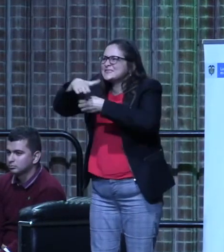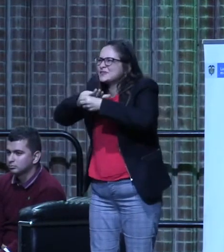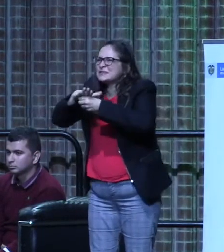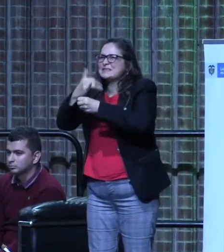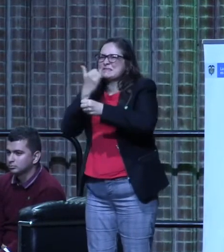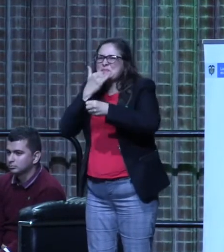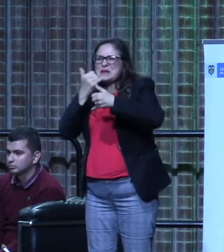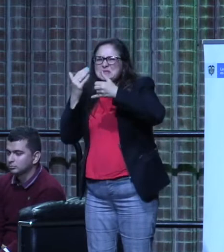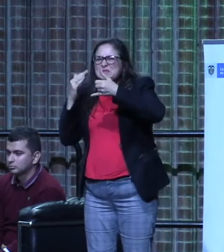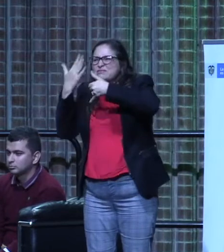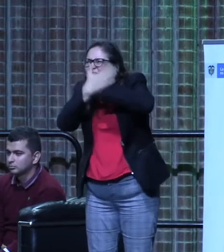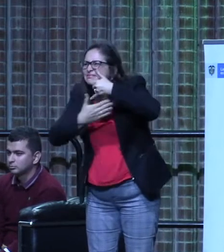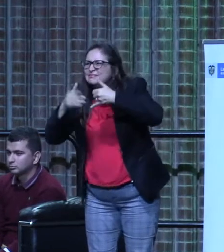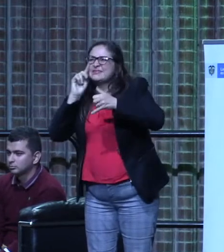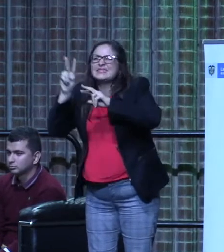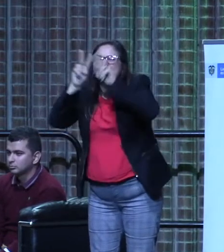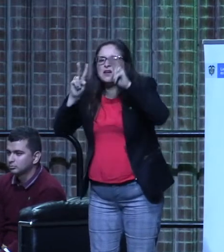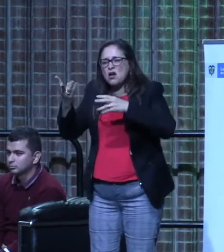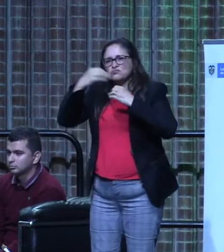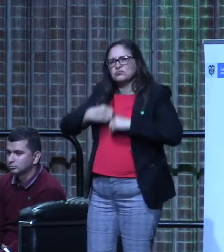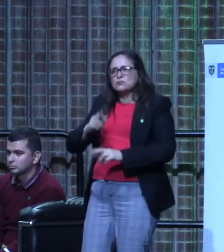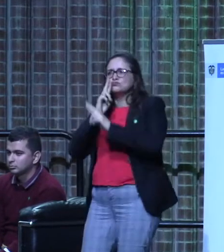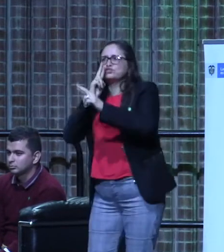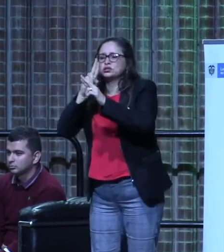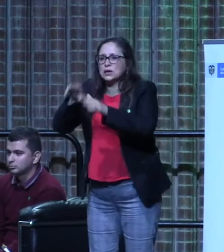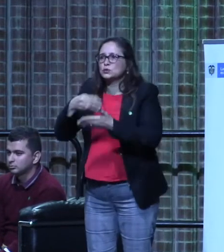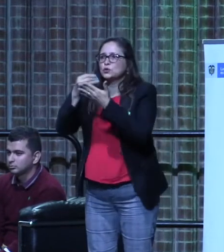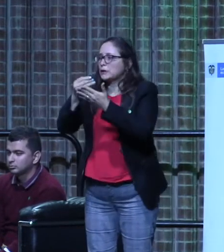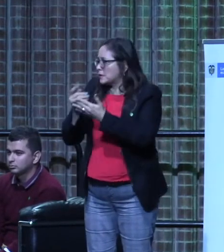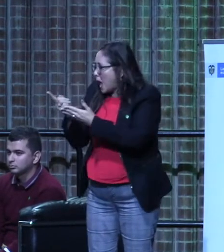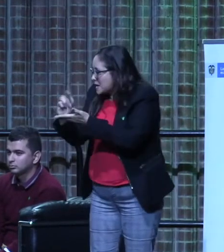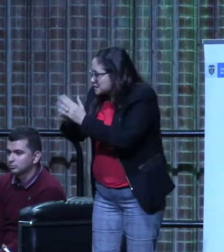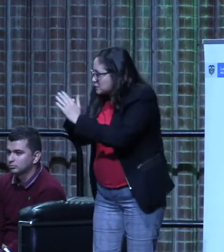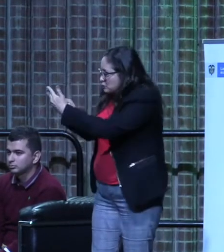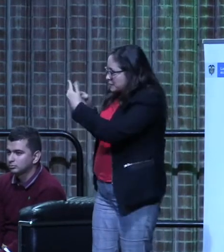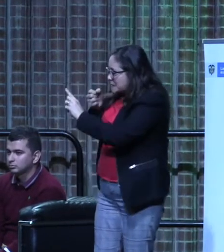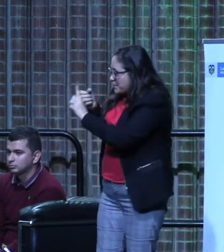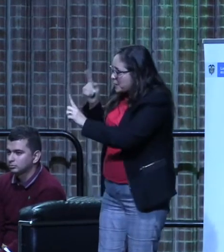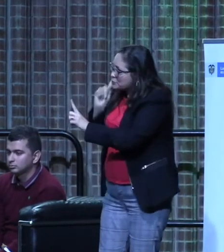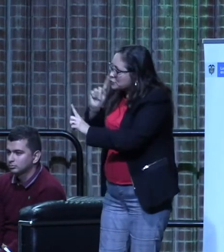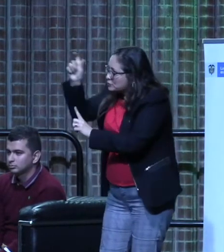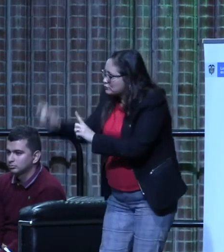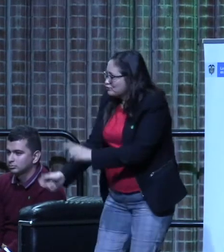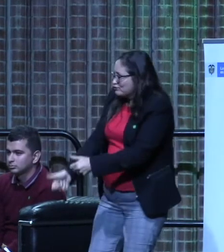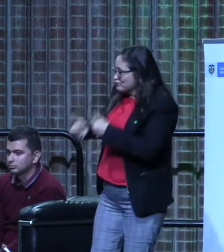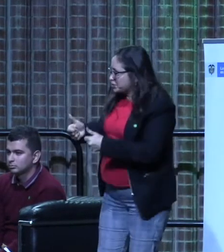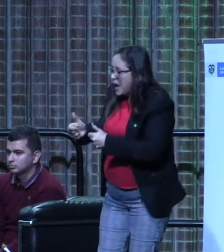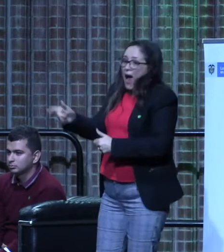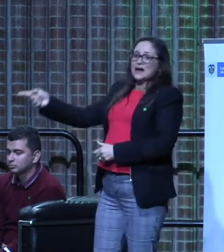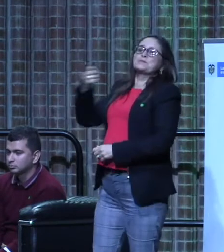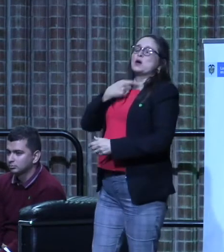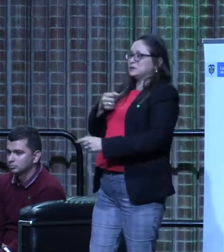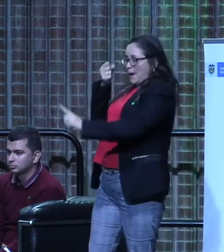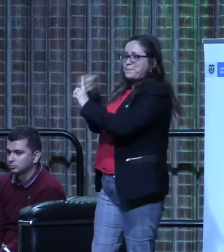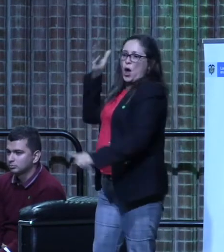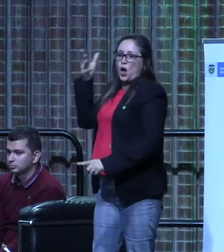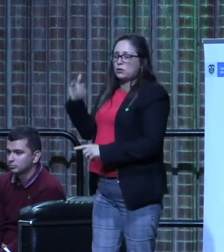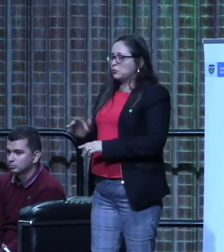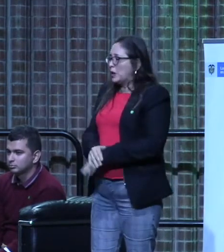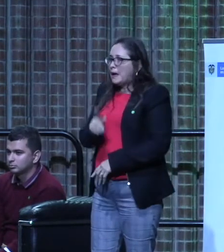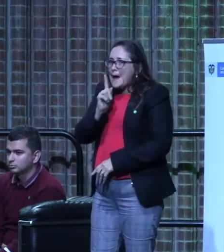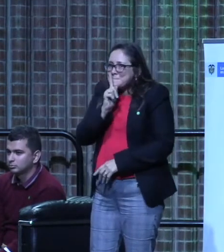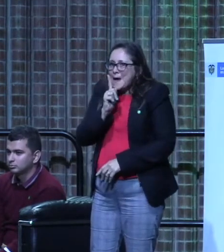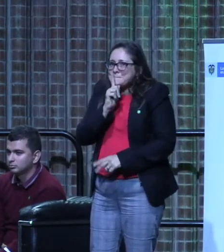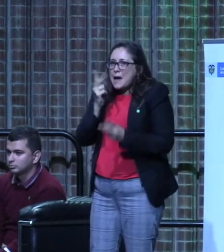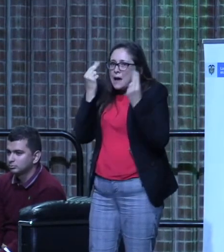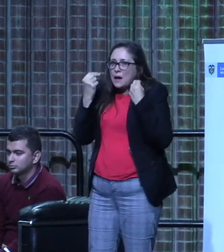que quisiéramos buscar es que esas situaciones se respondan con todas estas